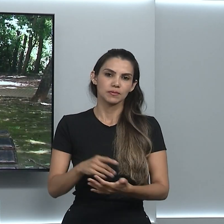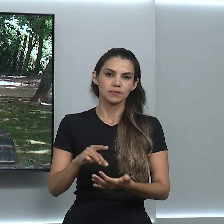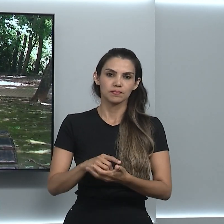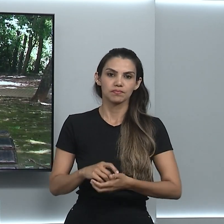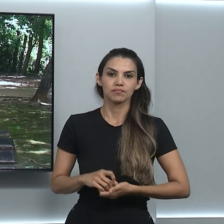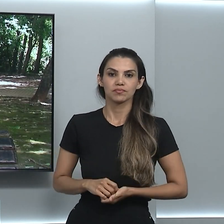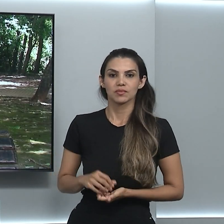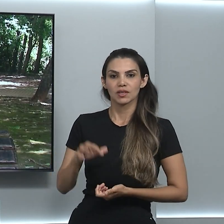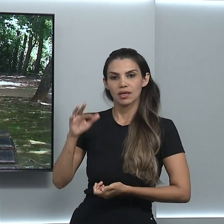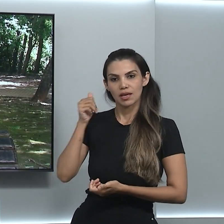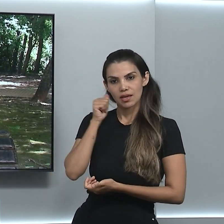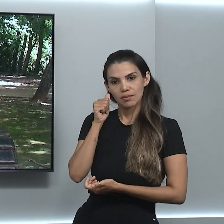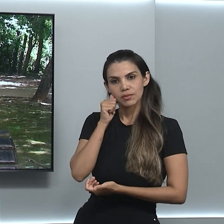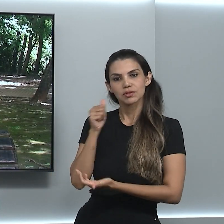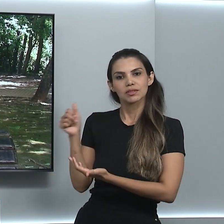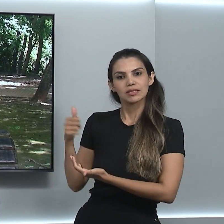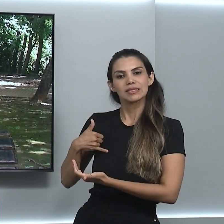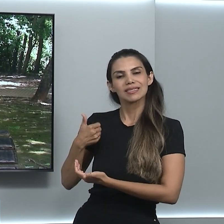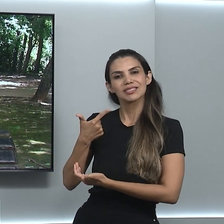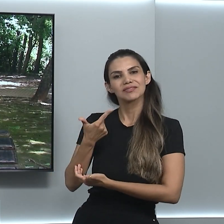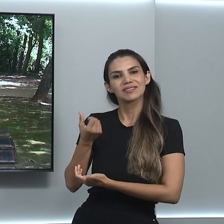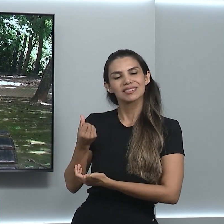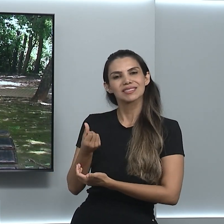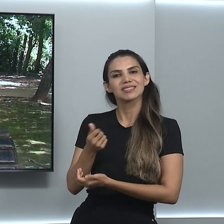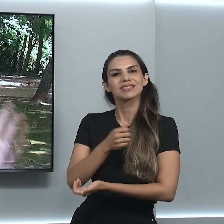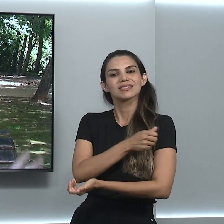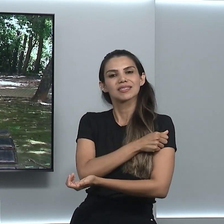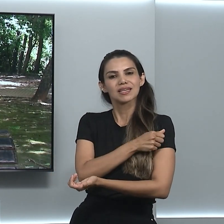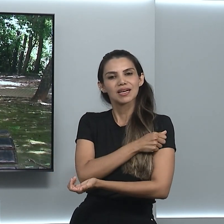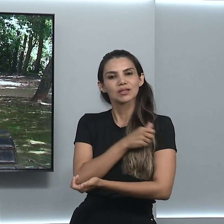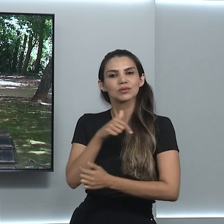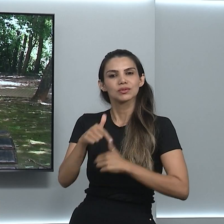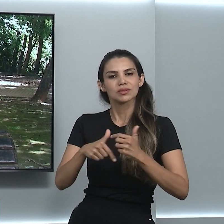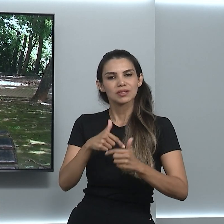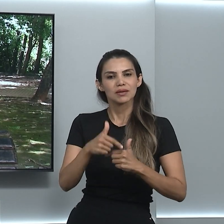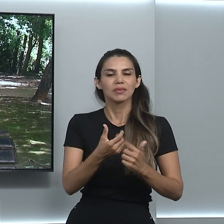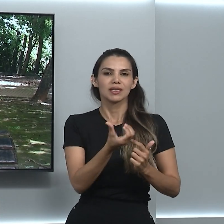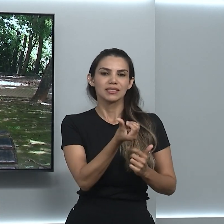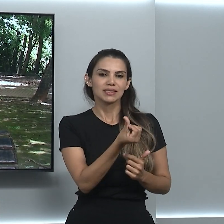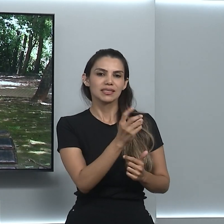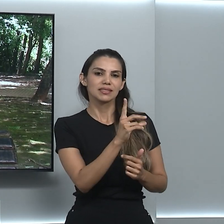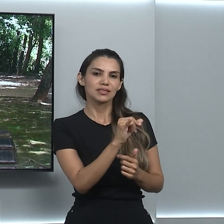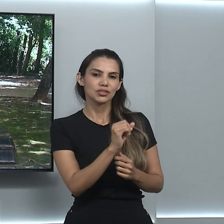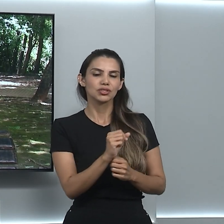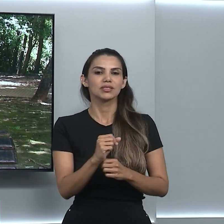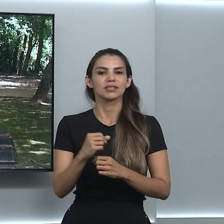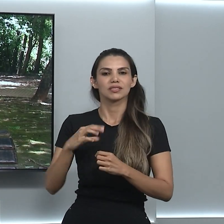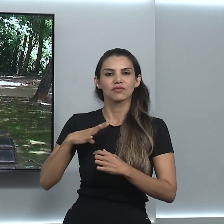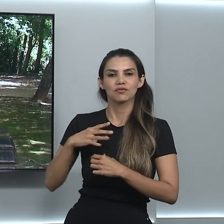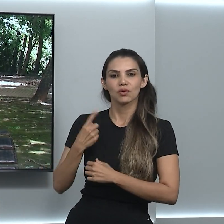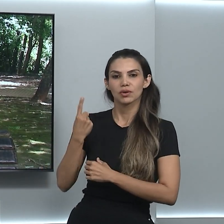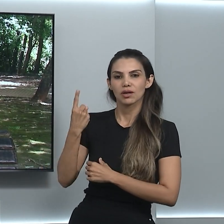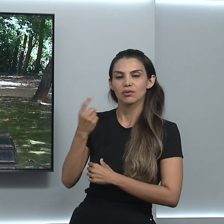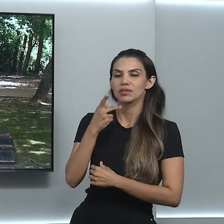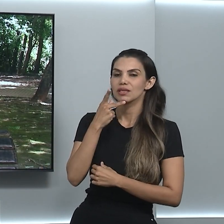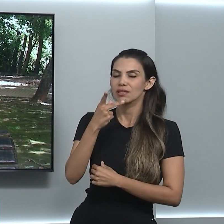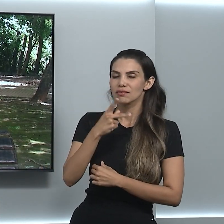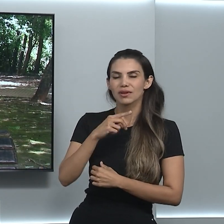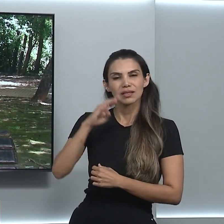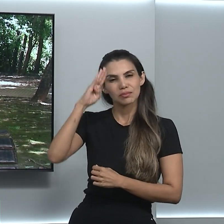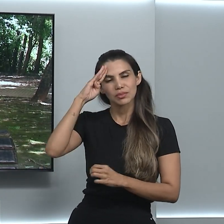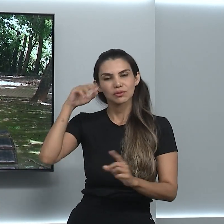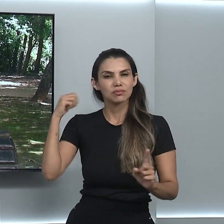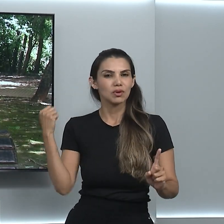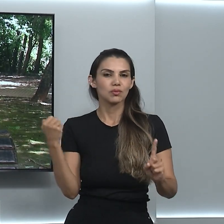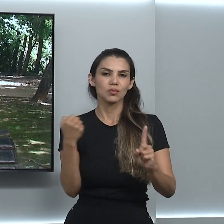Fernanda Luz, estudante de 26 anos que trabalha na escala 6x1 há cerca de 2 anos e meio, conta quais são os principais impactos